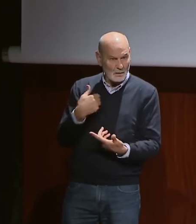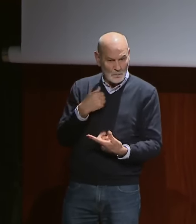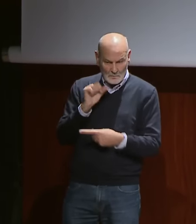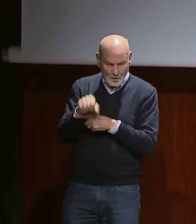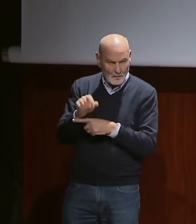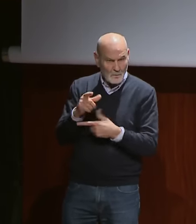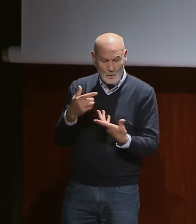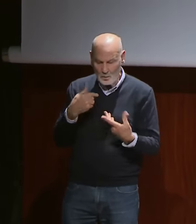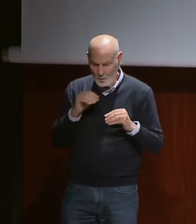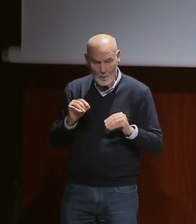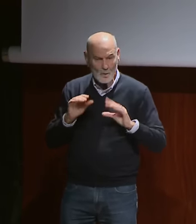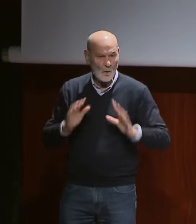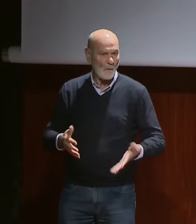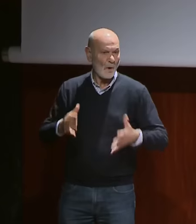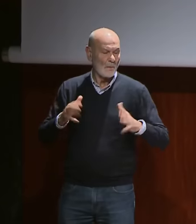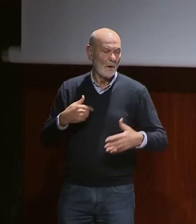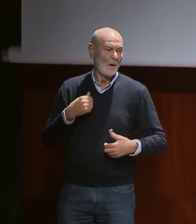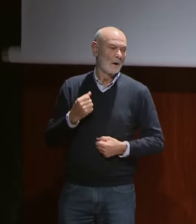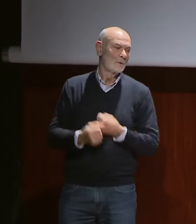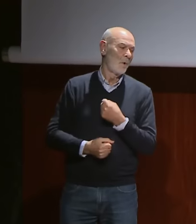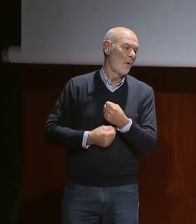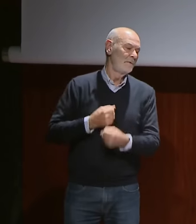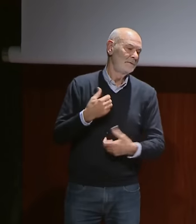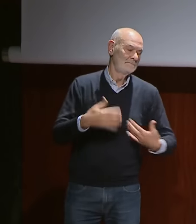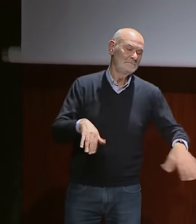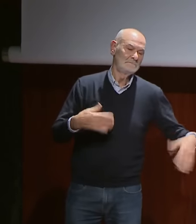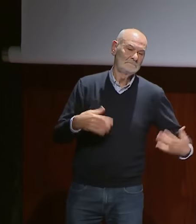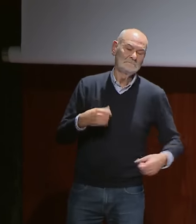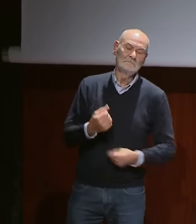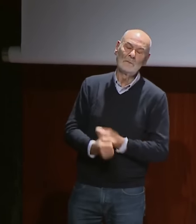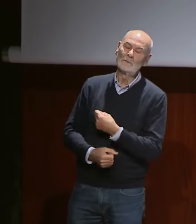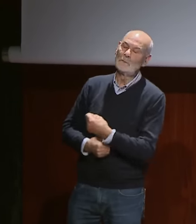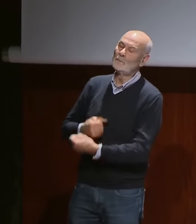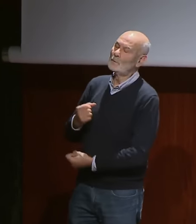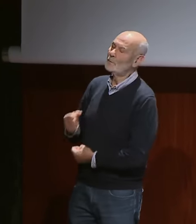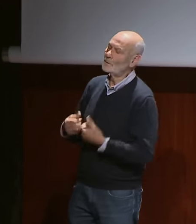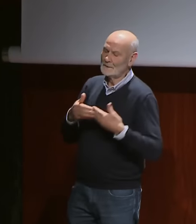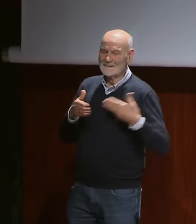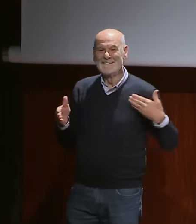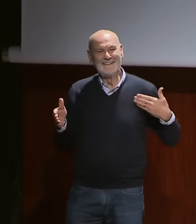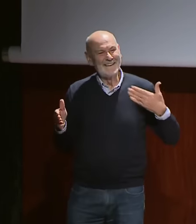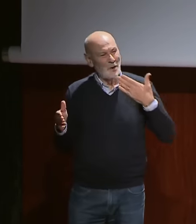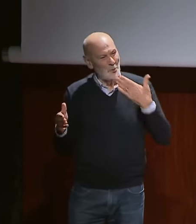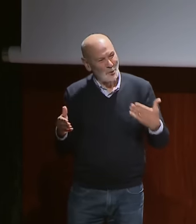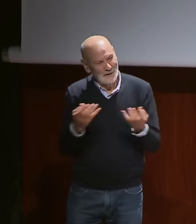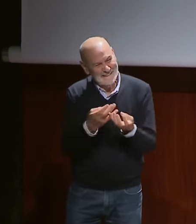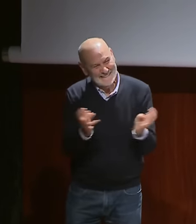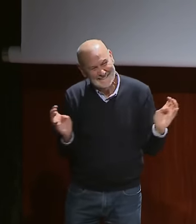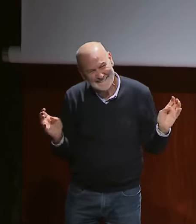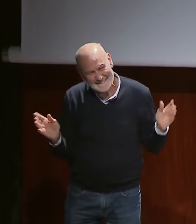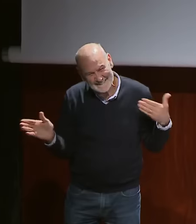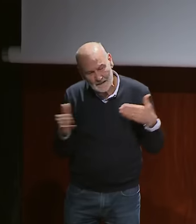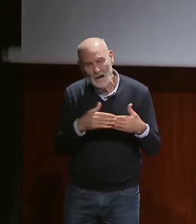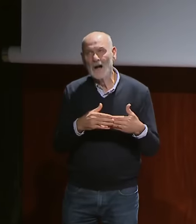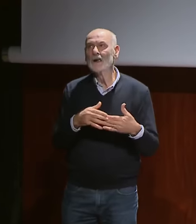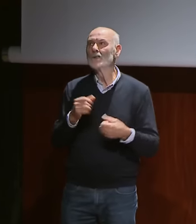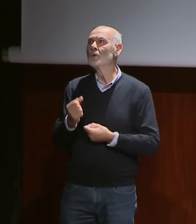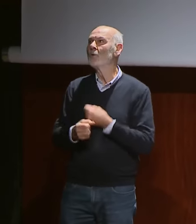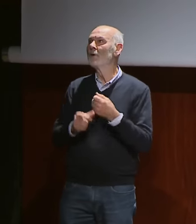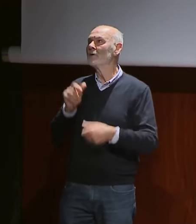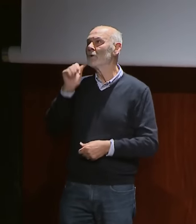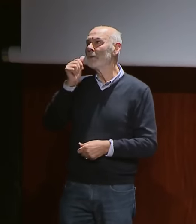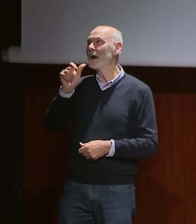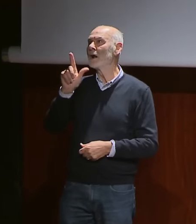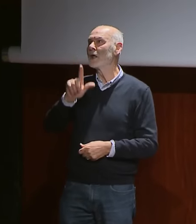un certain niveau aussi en langue des signes. Je me suis dit, mais ils vont être meilleurs que moi. Qu'est-ce que je vais pouvoir leur apprendre? Comment je vais leur enseigner? Enfin, voilà, ça a été vraiment très, très dur